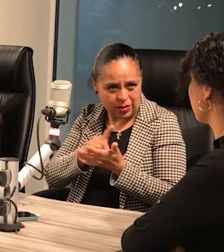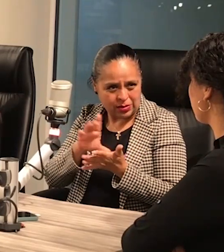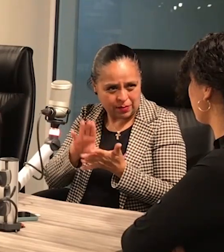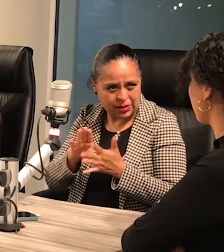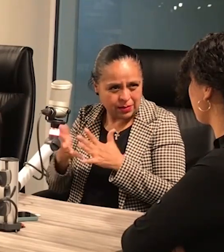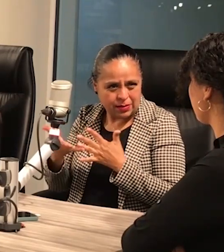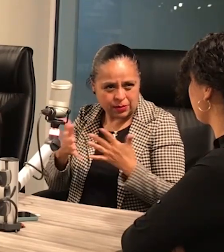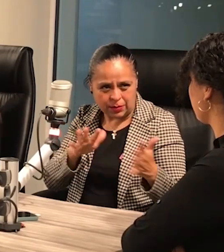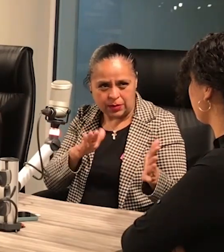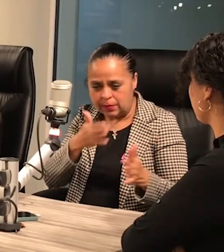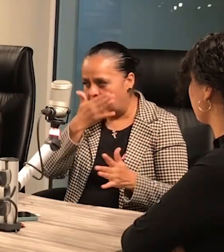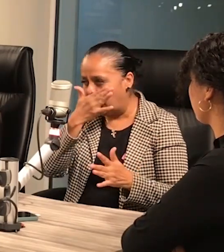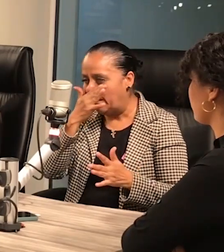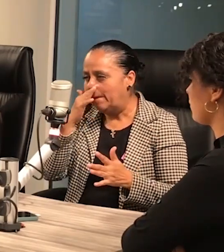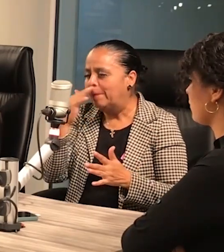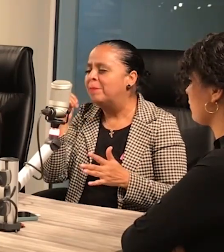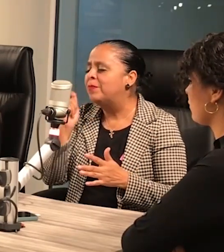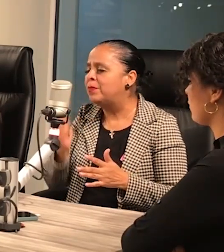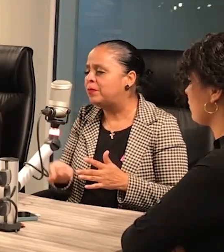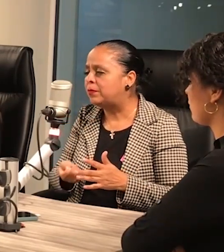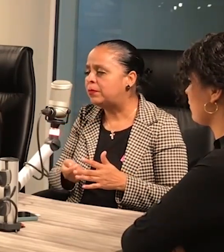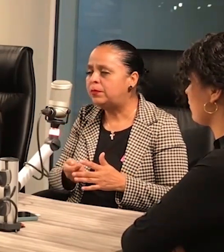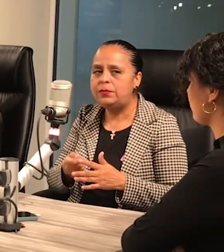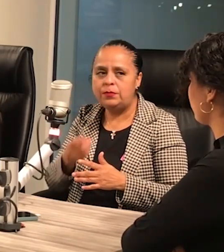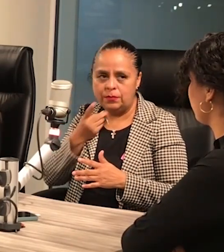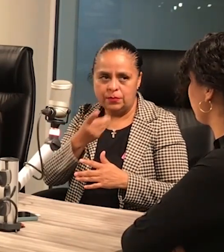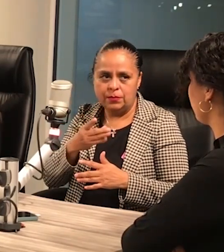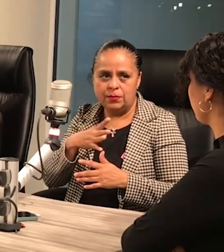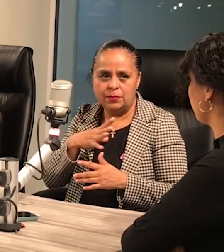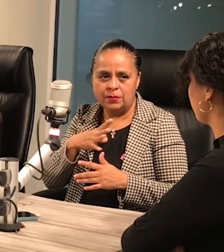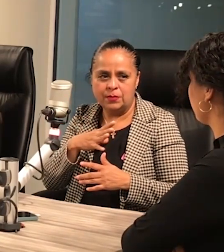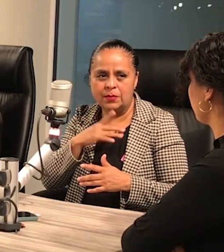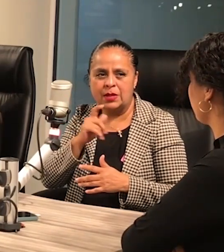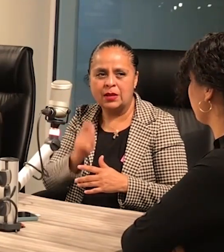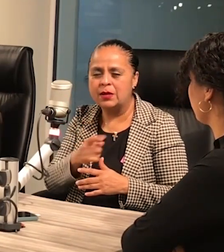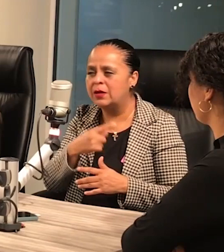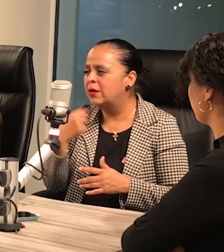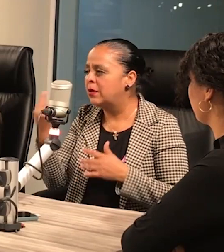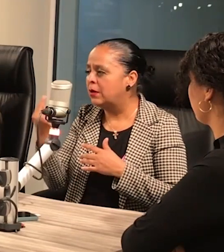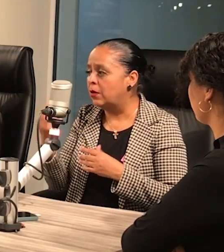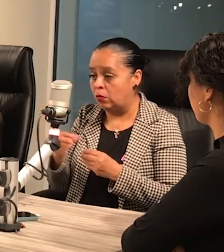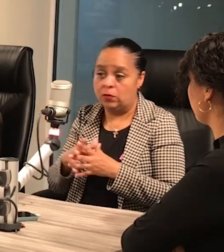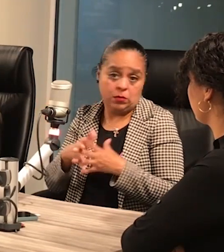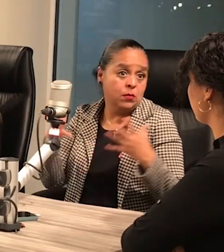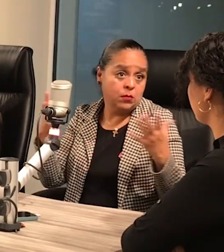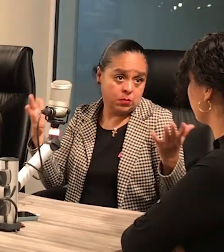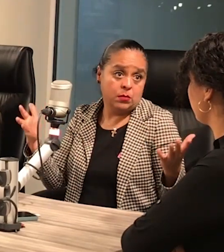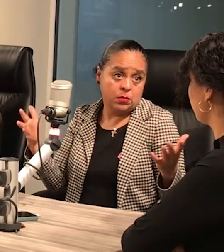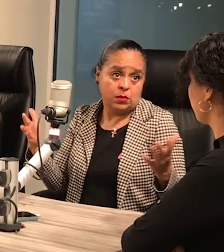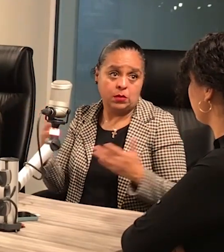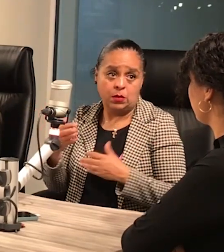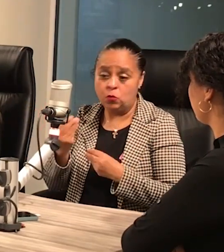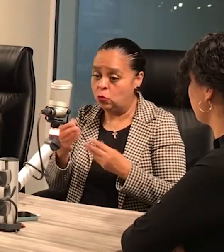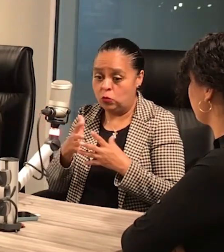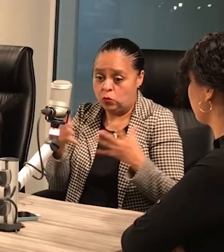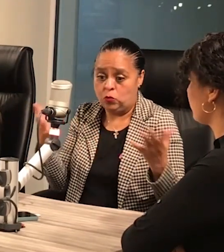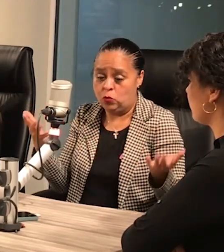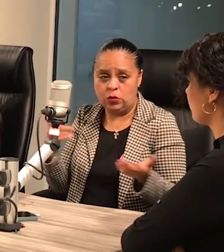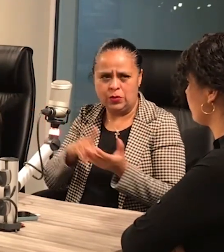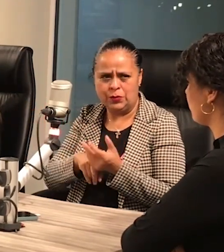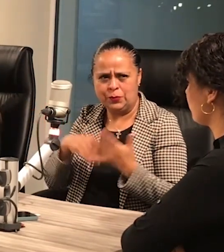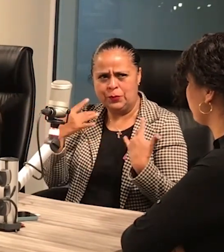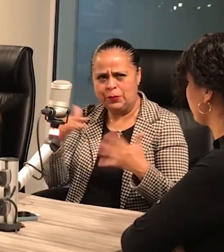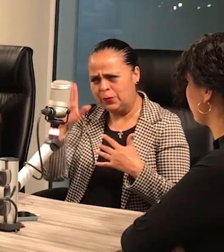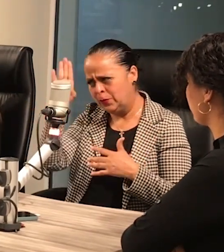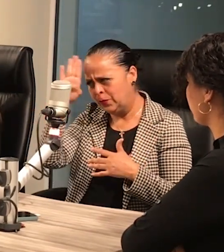discapacidad, de los cuales podríamos ser un índice muy grande del Producto Interno Bruto, y